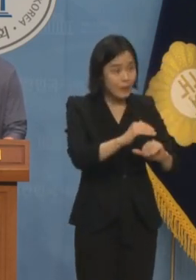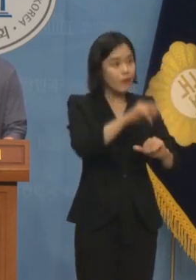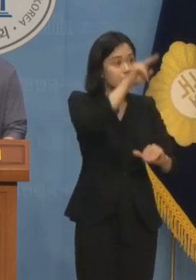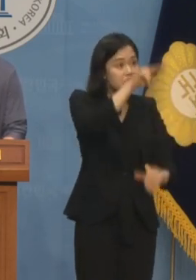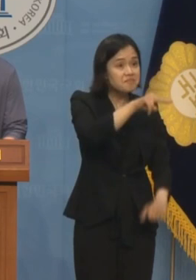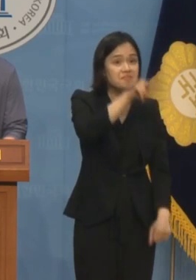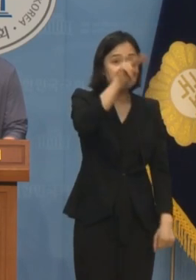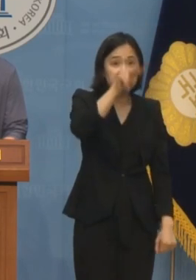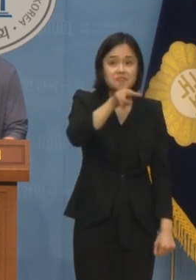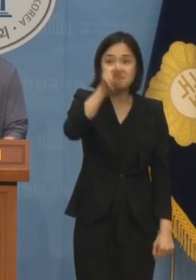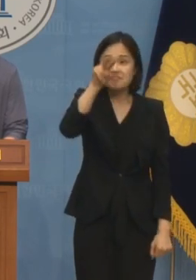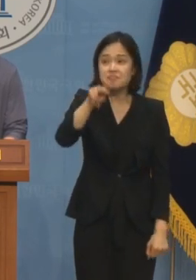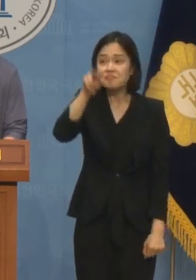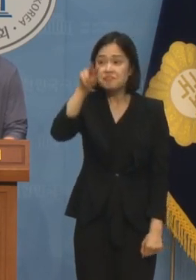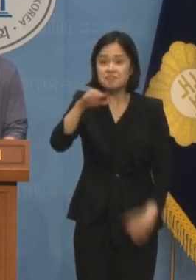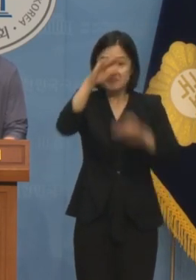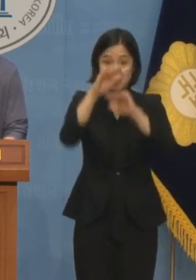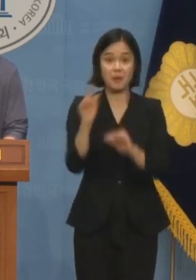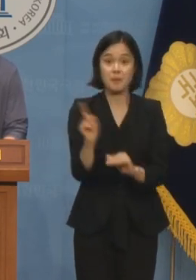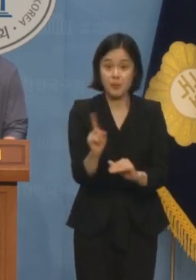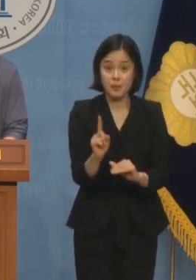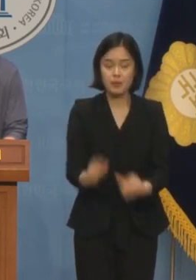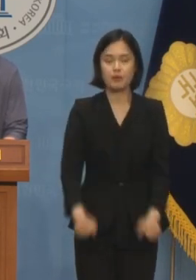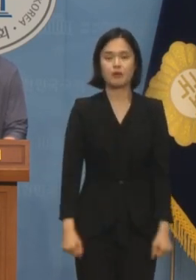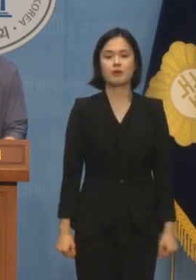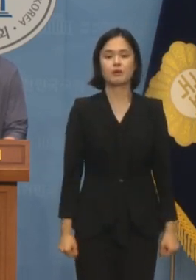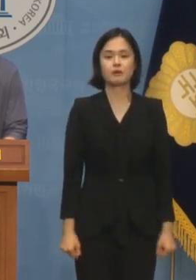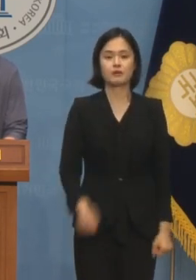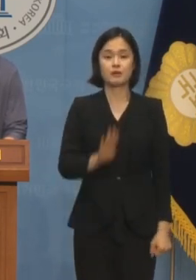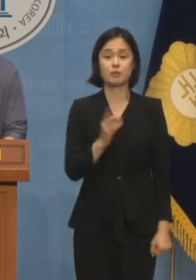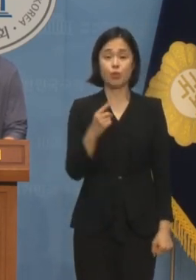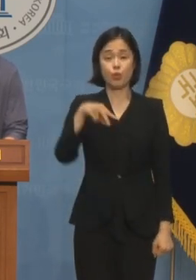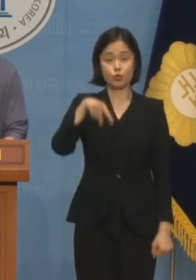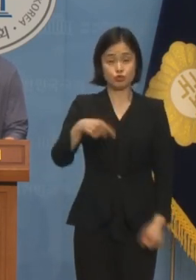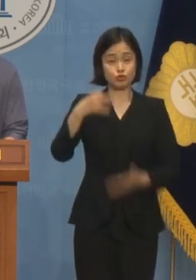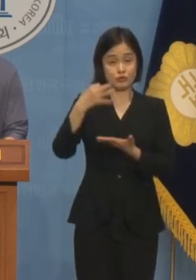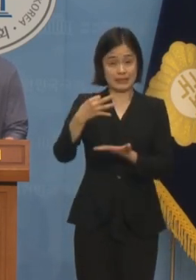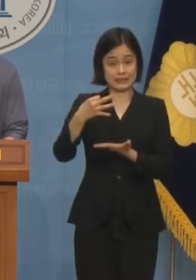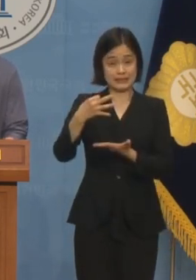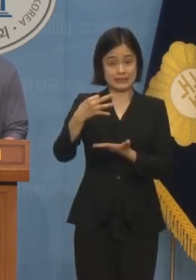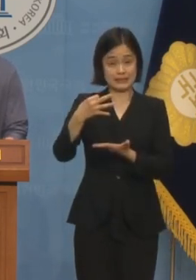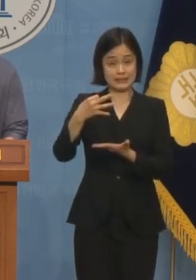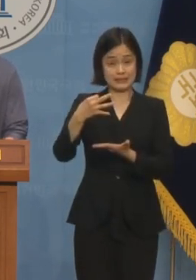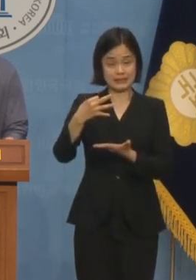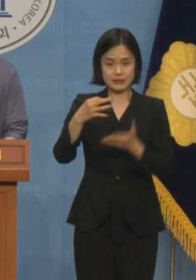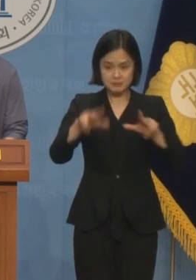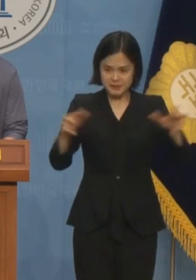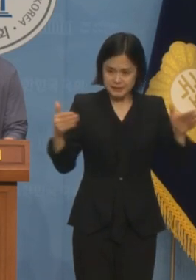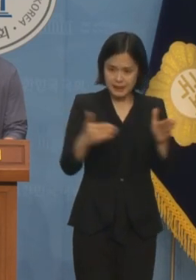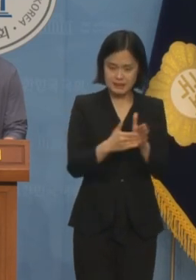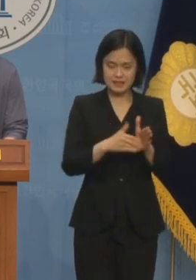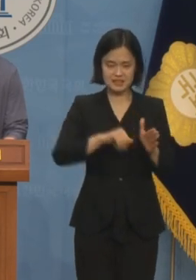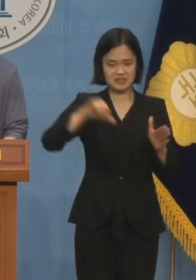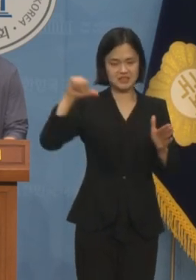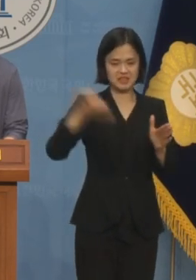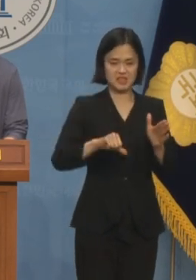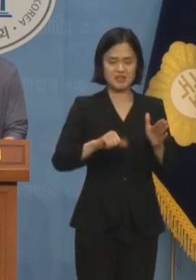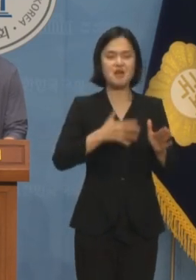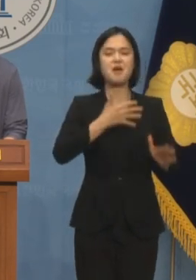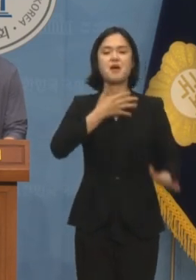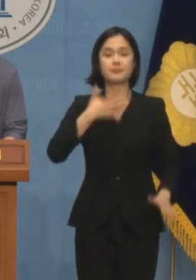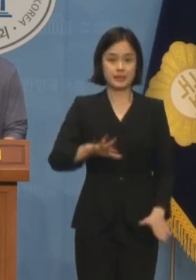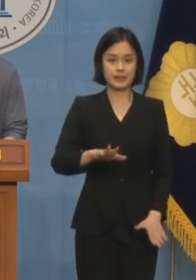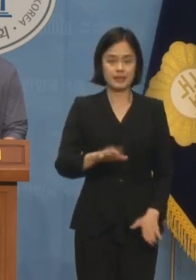이어보면 다음과 같습니다. 보수의 가치는 단 한순간도 패배한 적이 없다.